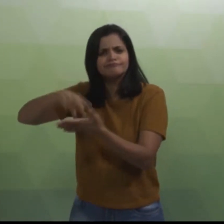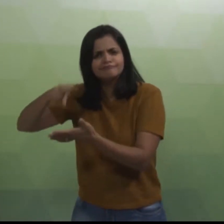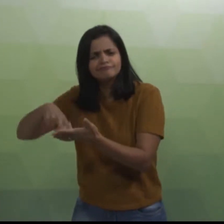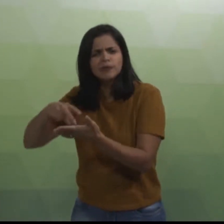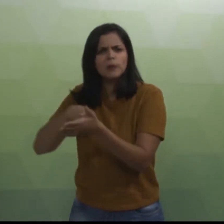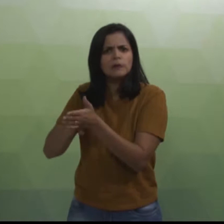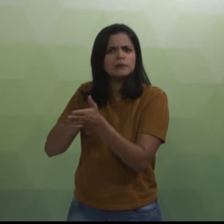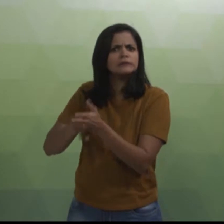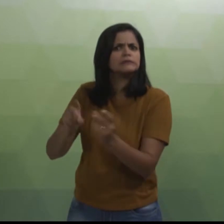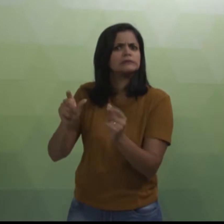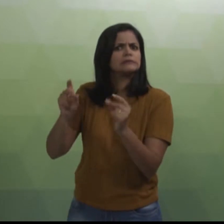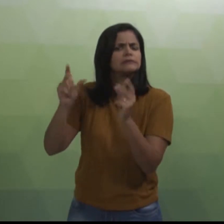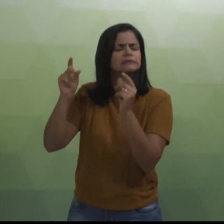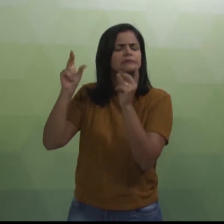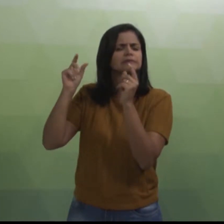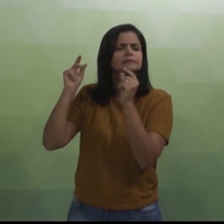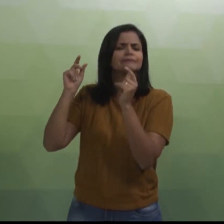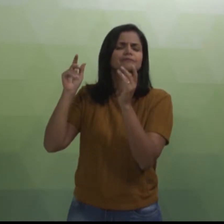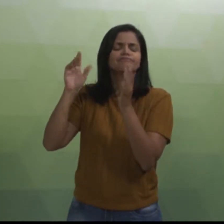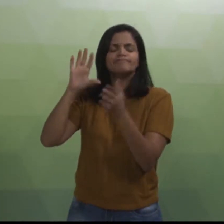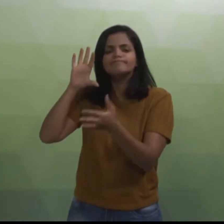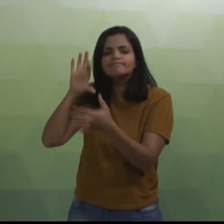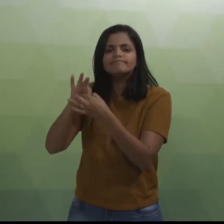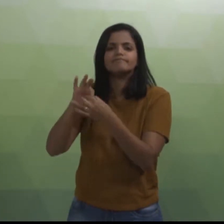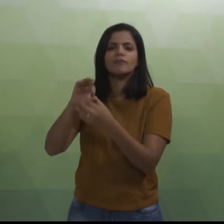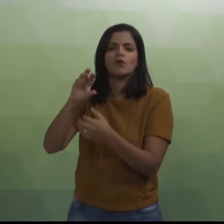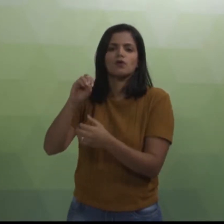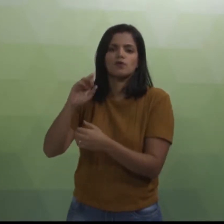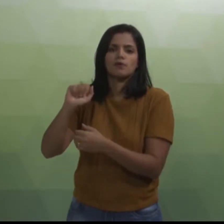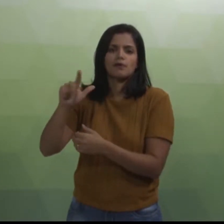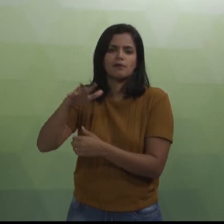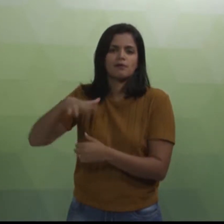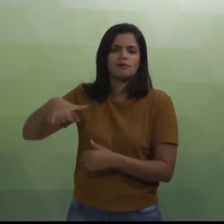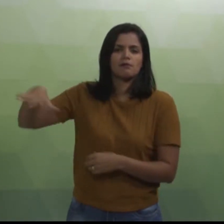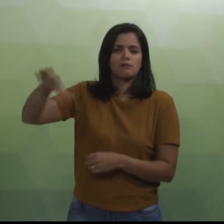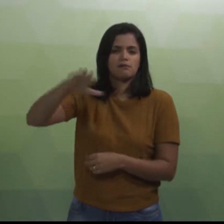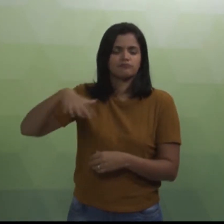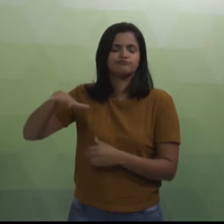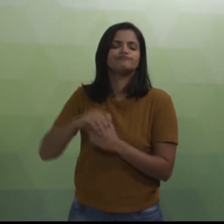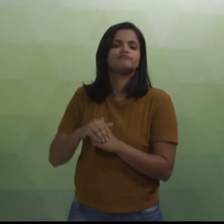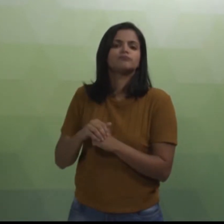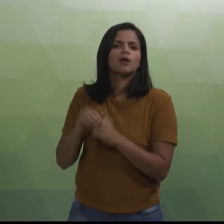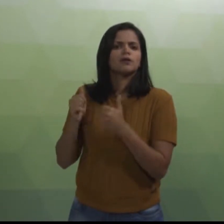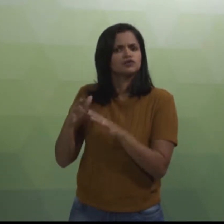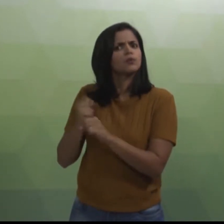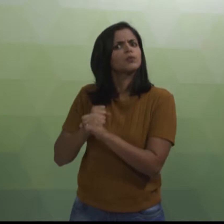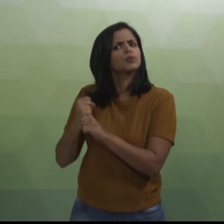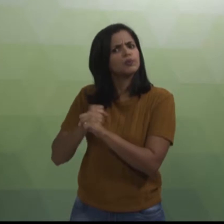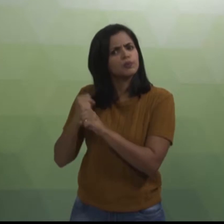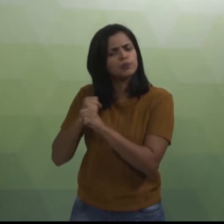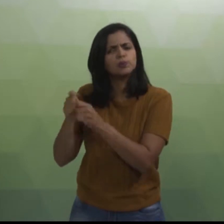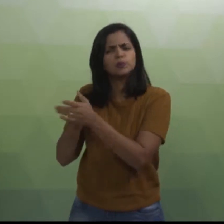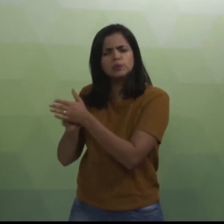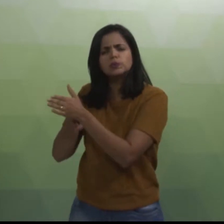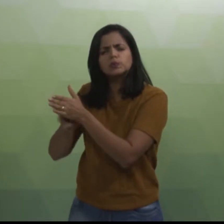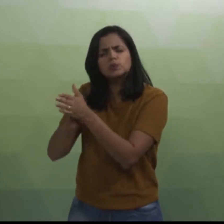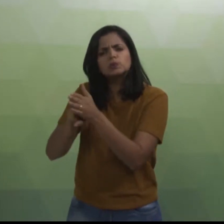sabemos que tem as línguas orais faladas e escritas nessas modalidades, não é? Então, durante anos, sempre